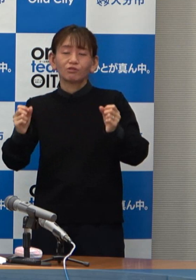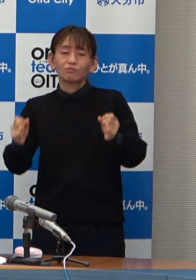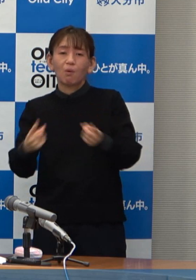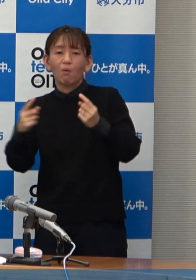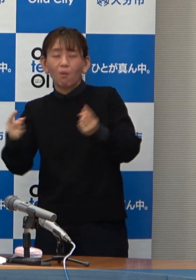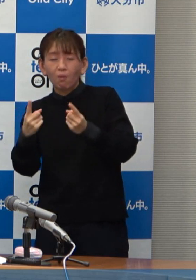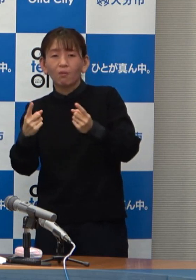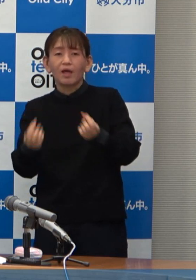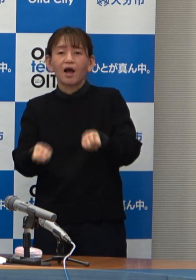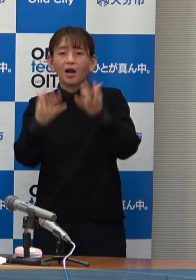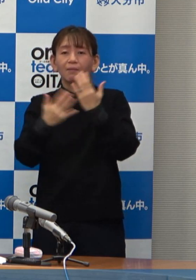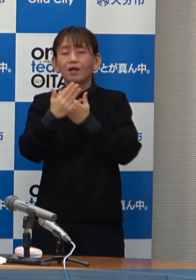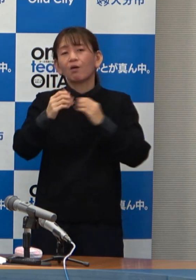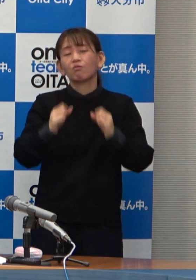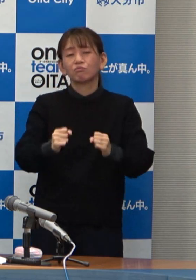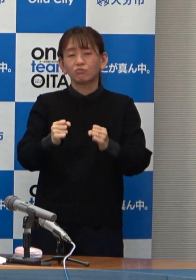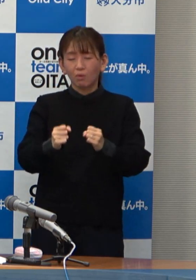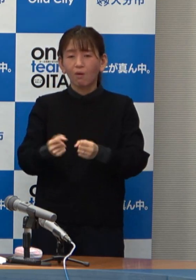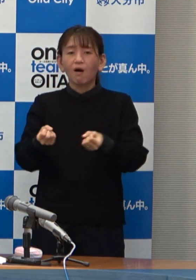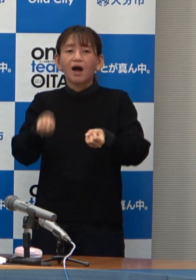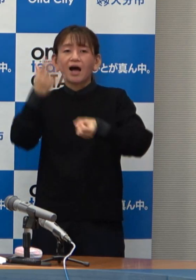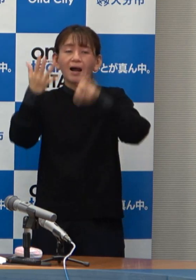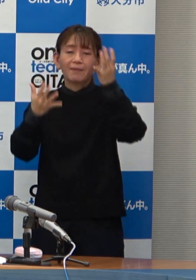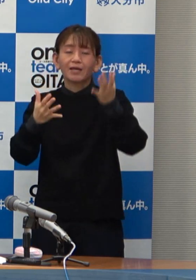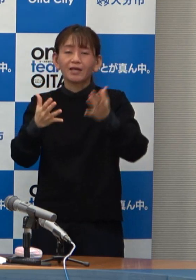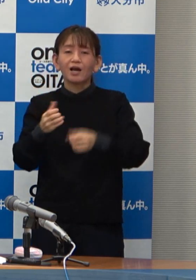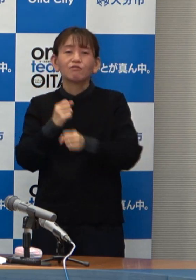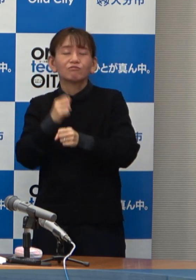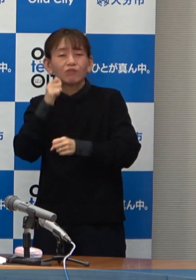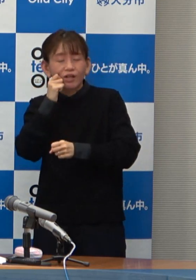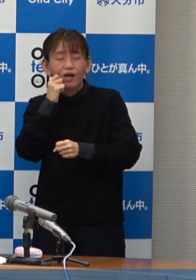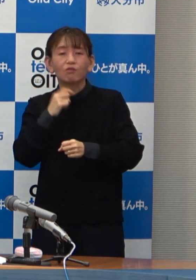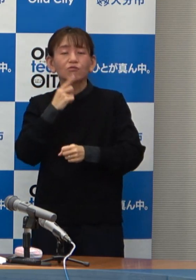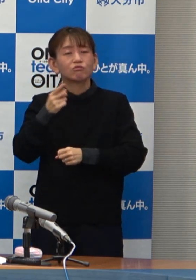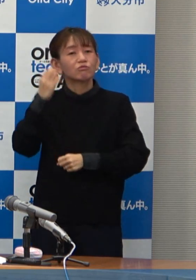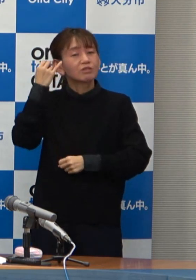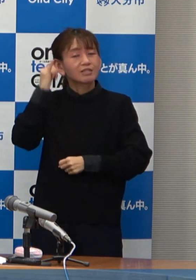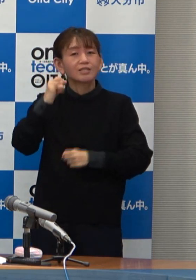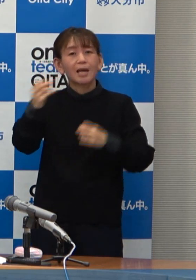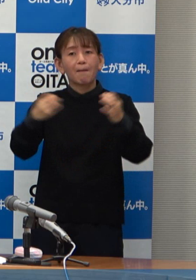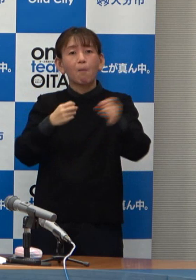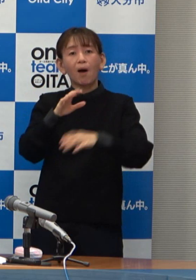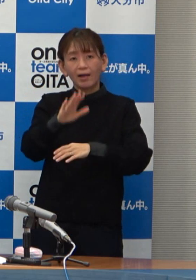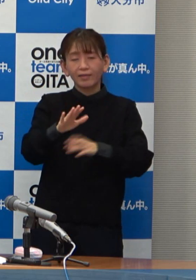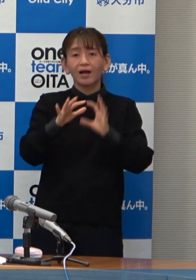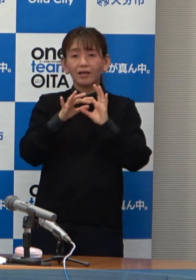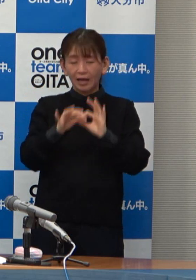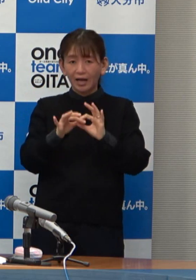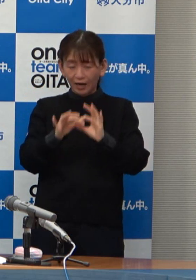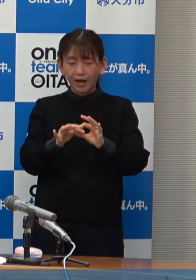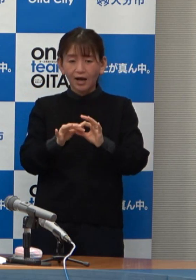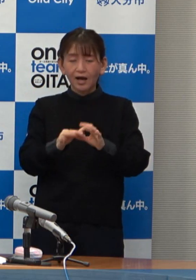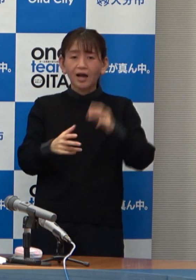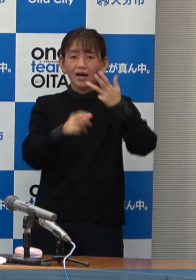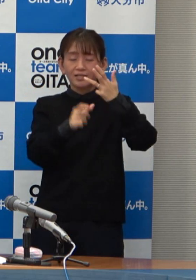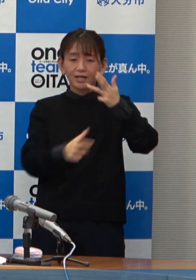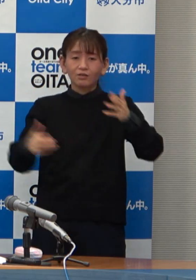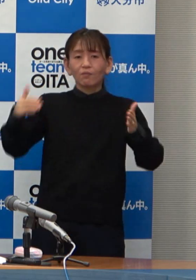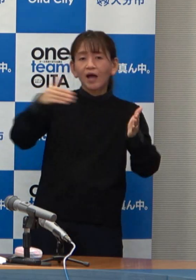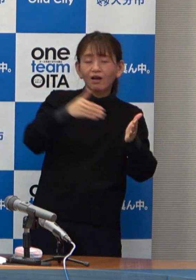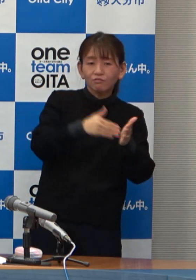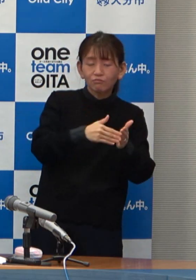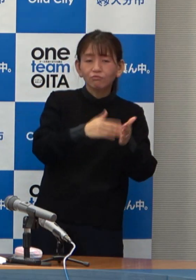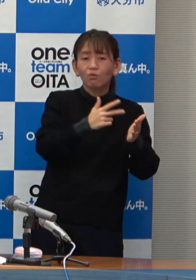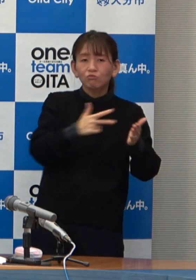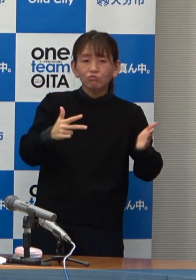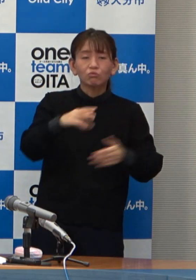ことから考えてえ前回一で8月の最終土曜日で来年は8月